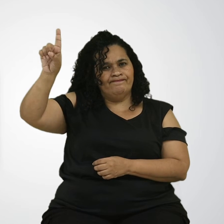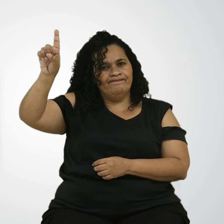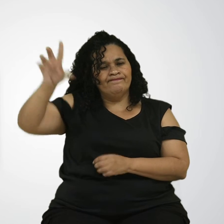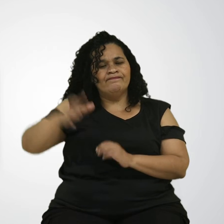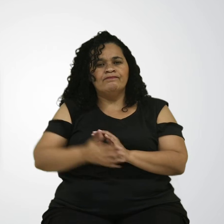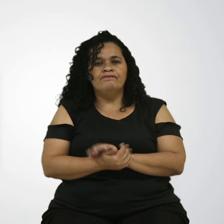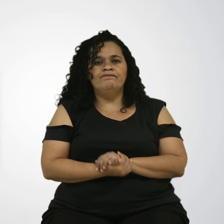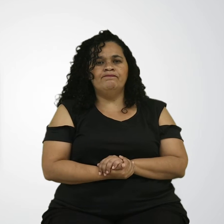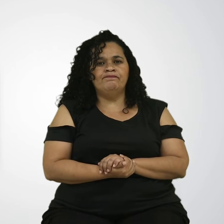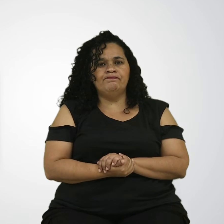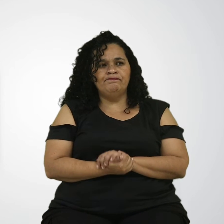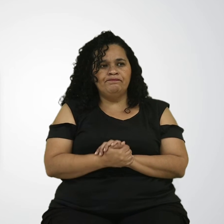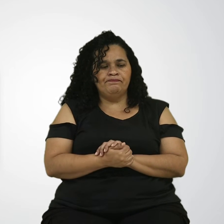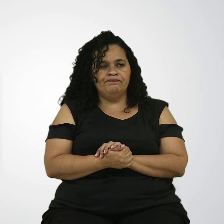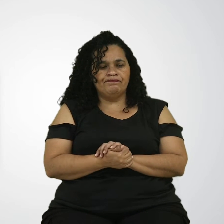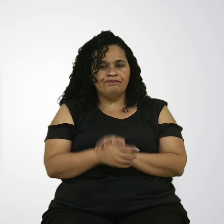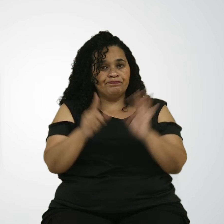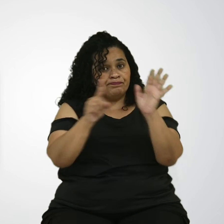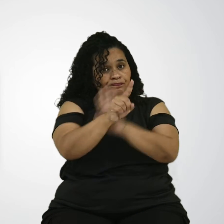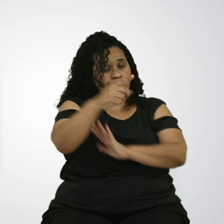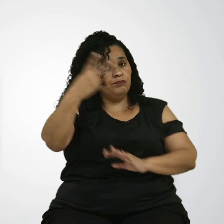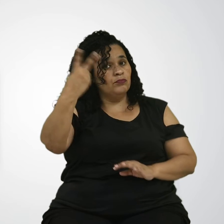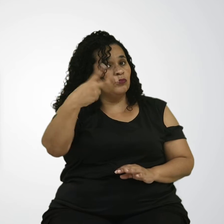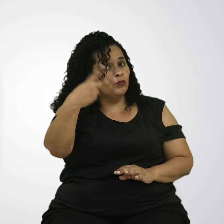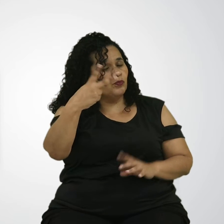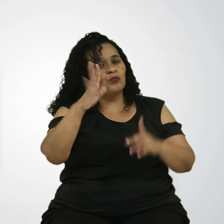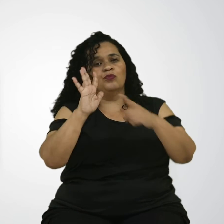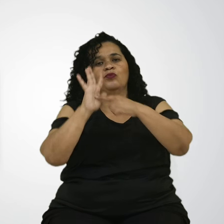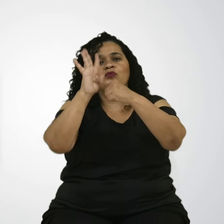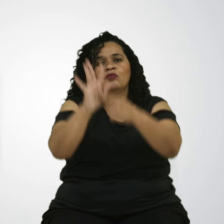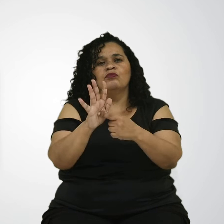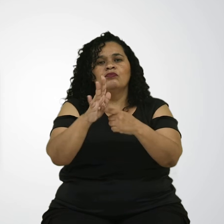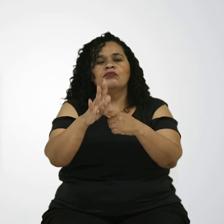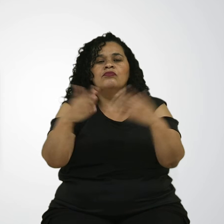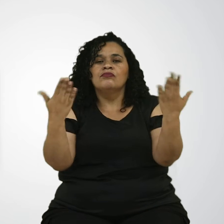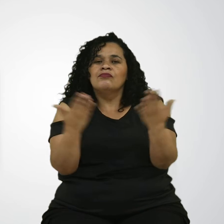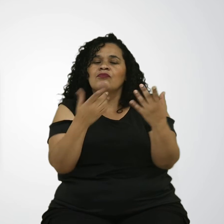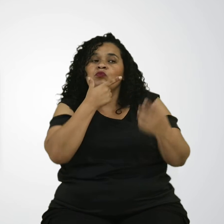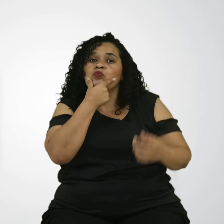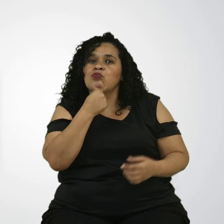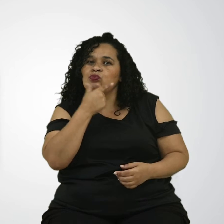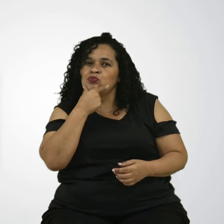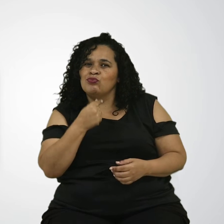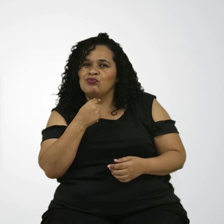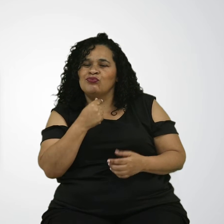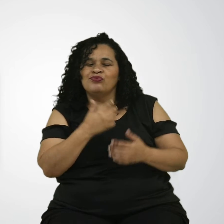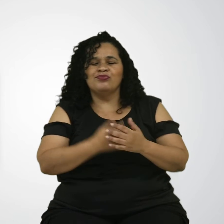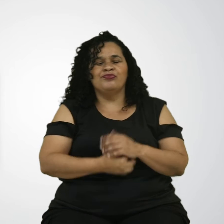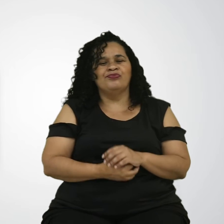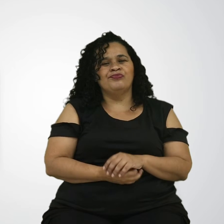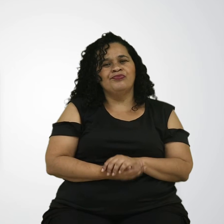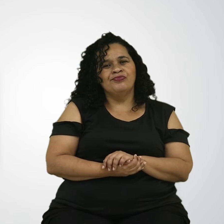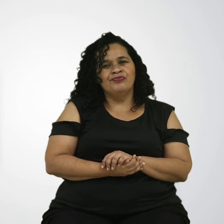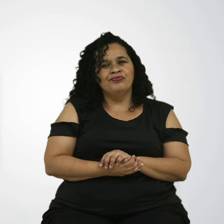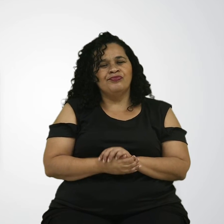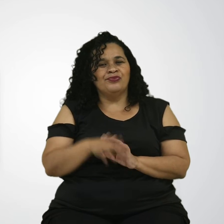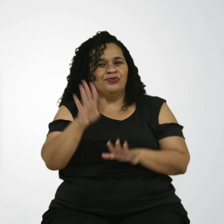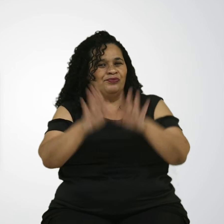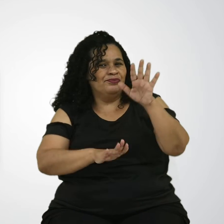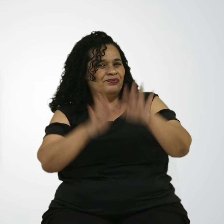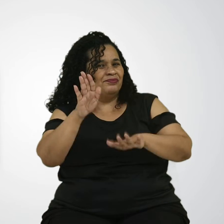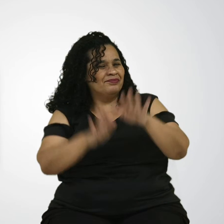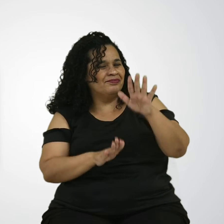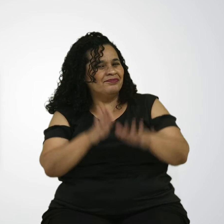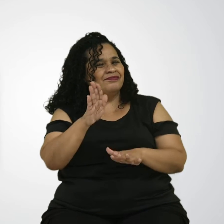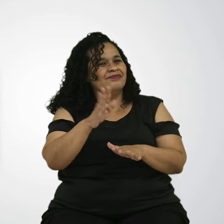interessante. A segunda pergunta, ela vai tratar justamente dos homens, né? E aí, para quem muito afoitamente, né,